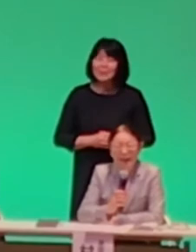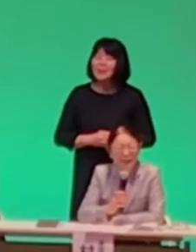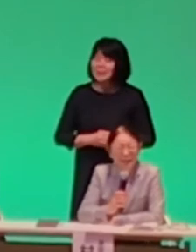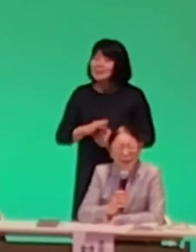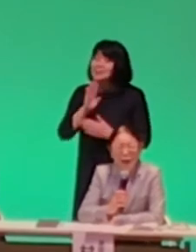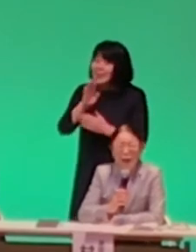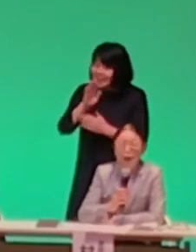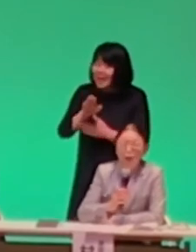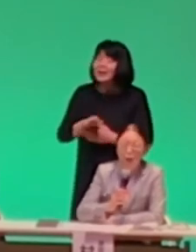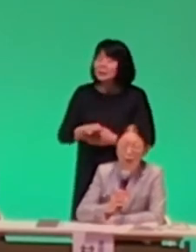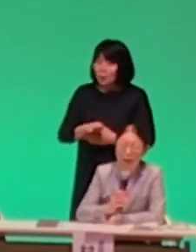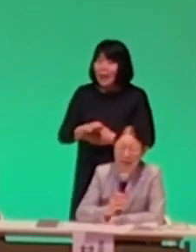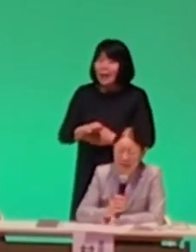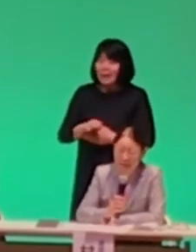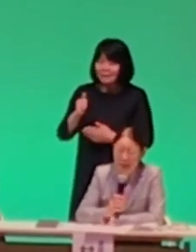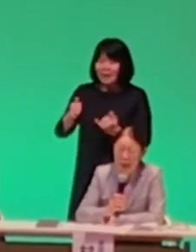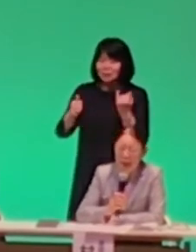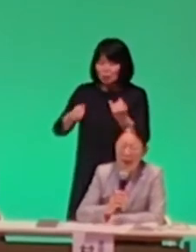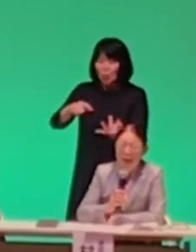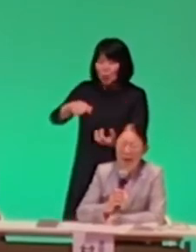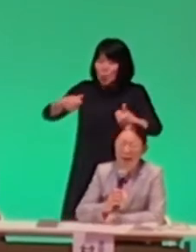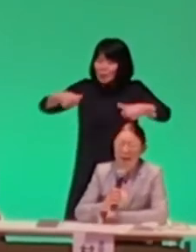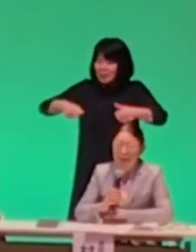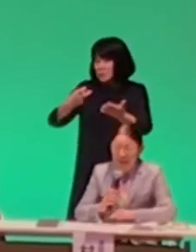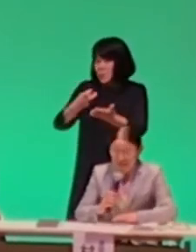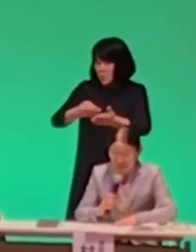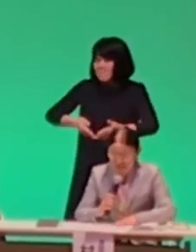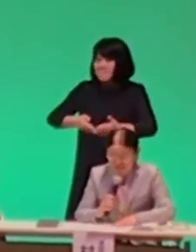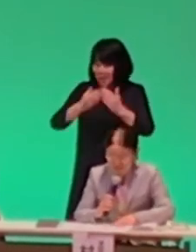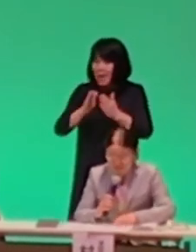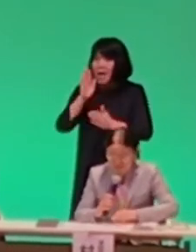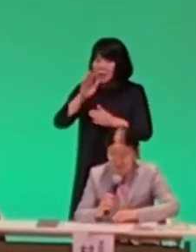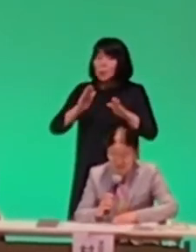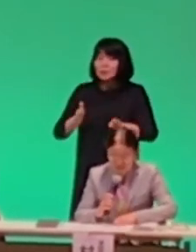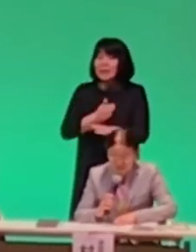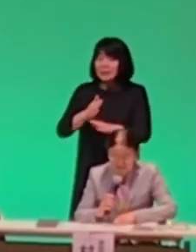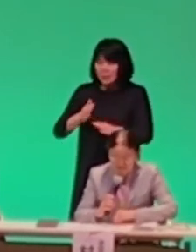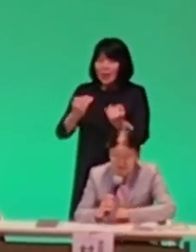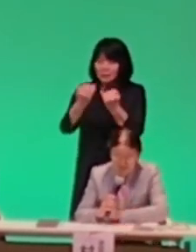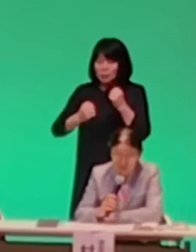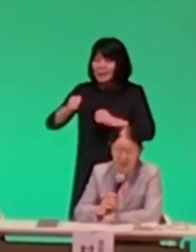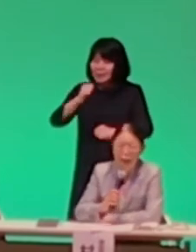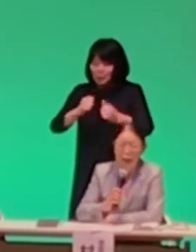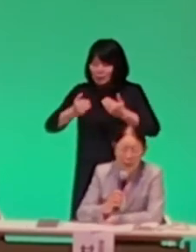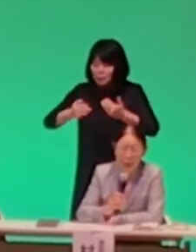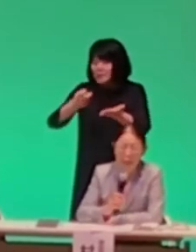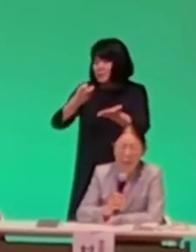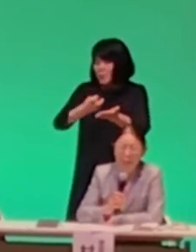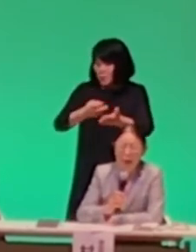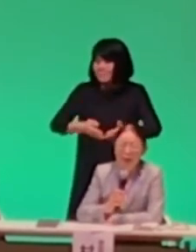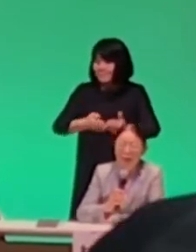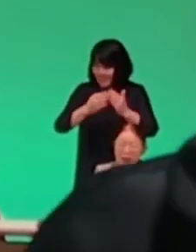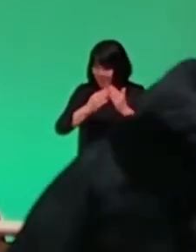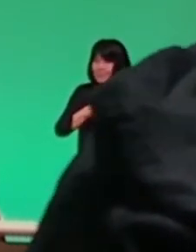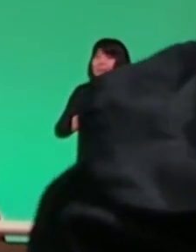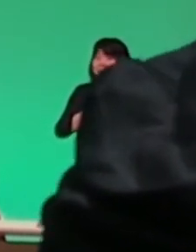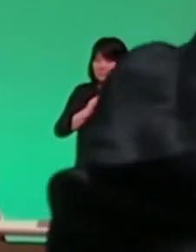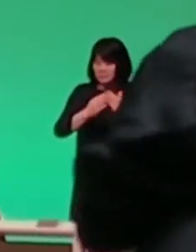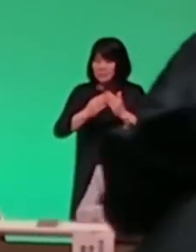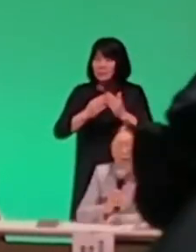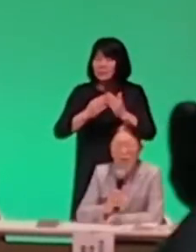それから後では均等法ができて、それから最近では女性活躍推進法ができて、